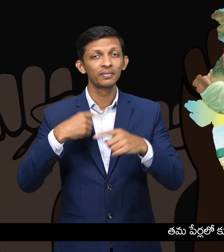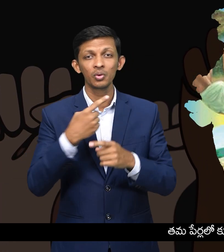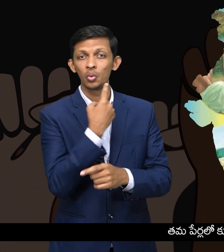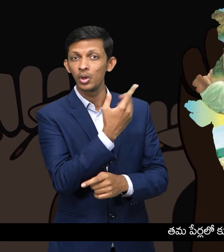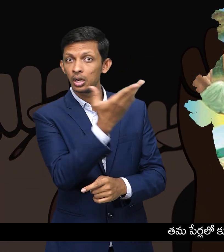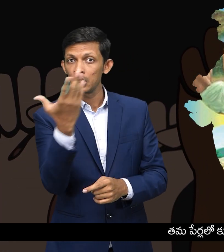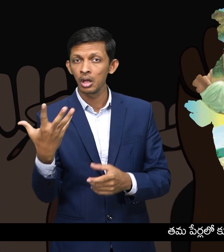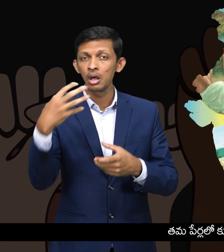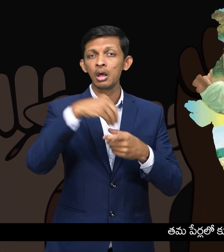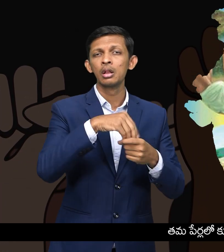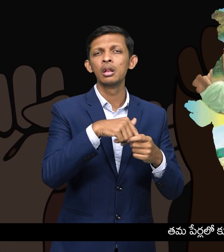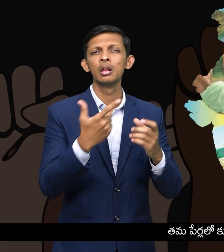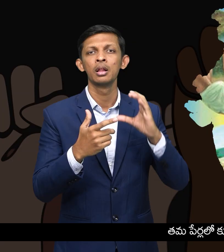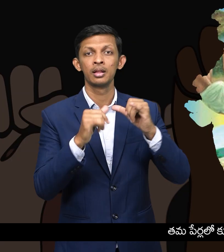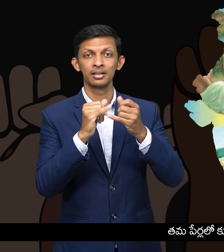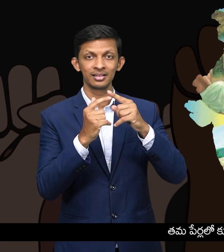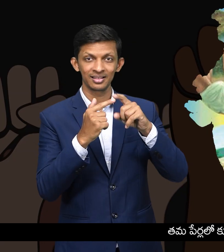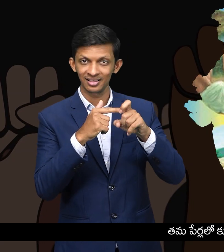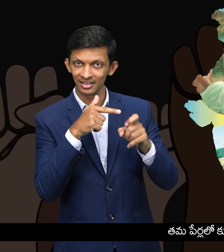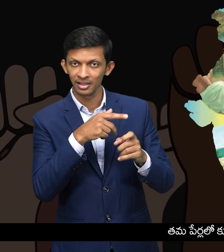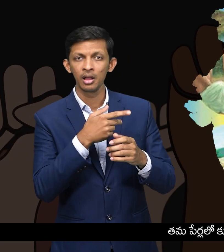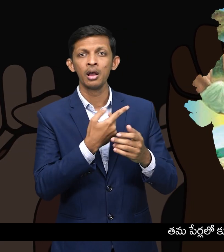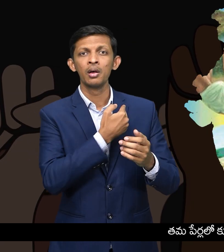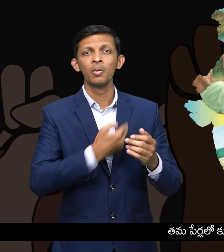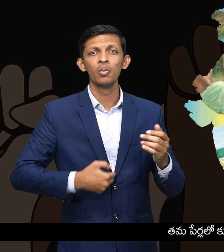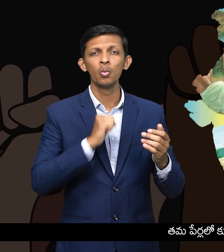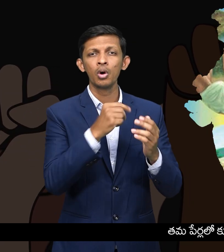తమ పేర్లలో కులాల పేర్లను కూడా పెట్టుకున్నారు.